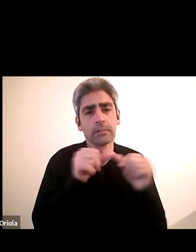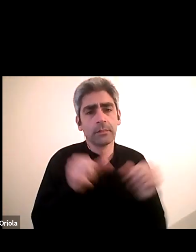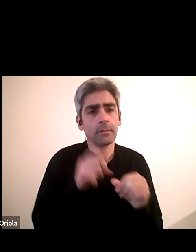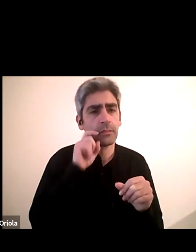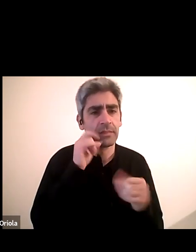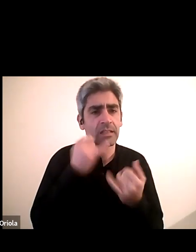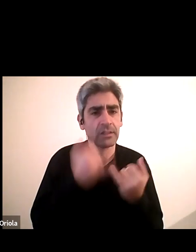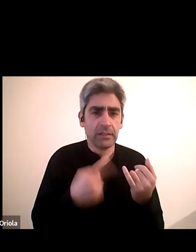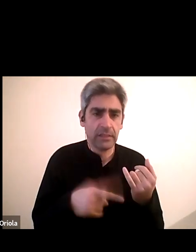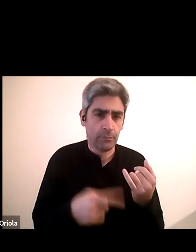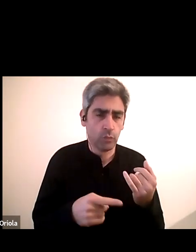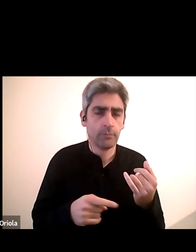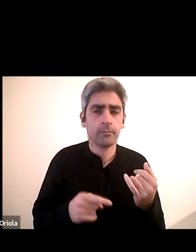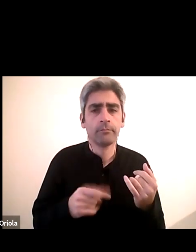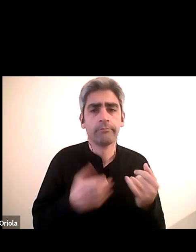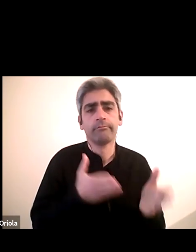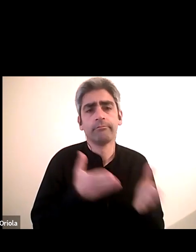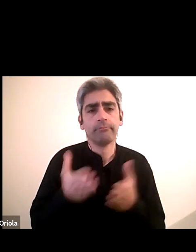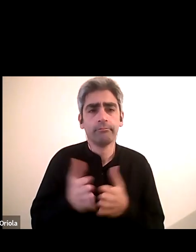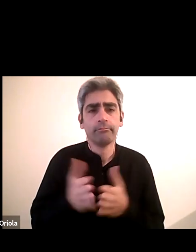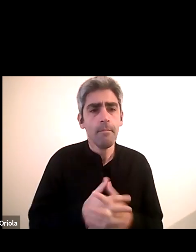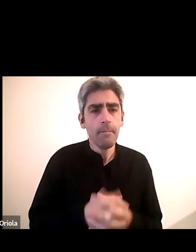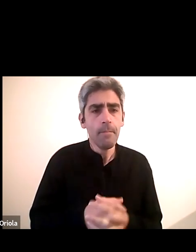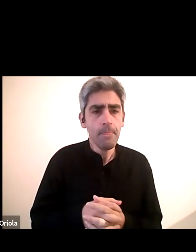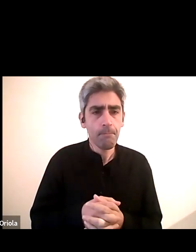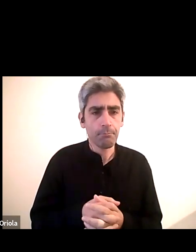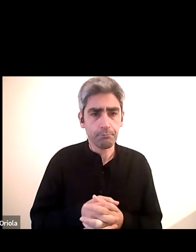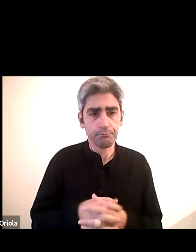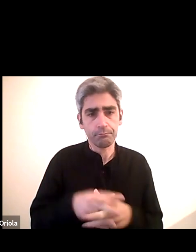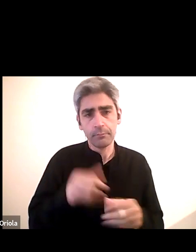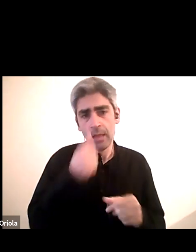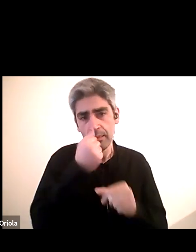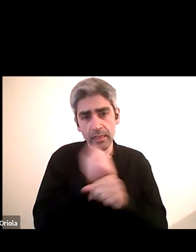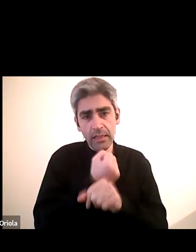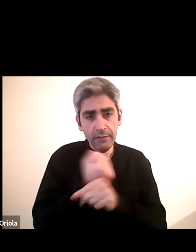riscos. Em relação às atividades,